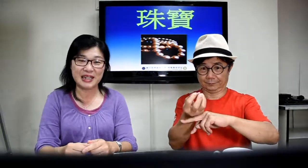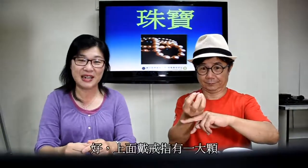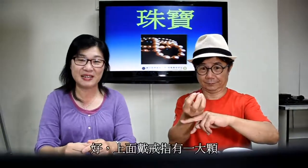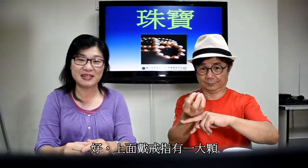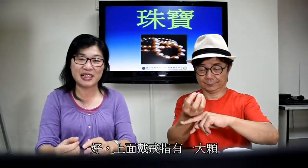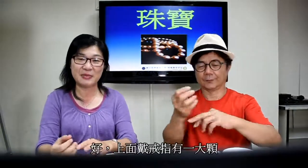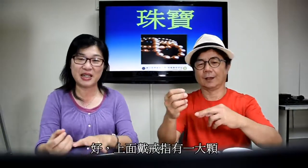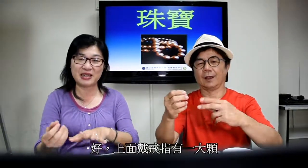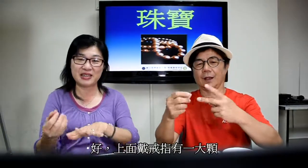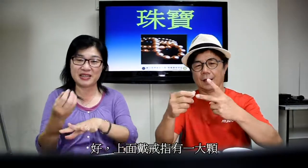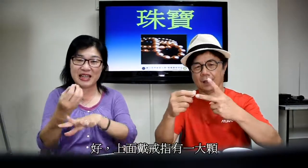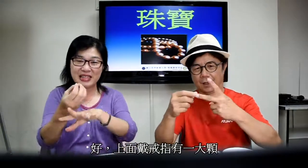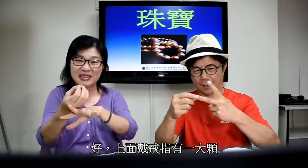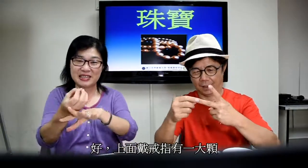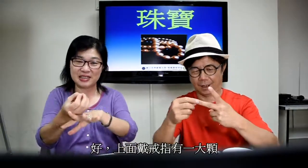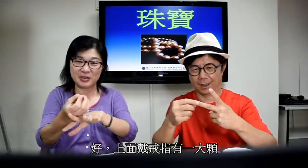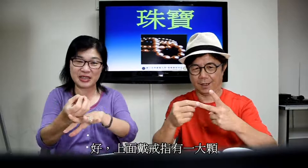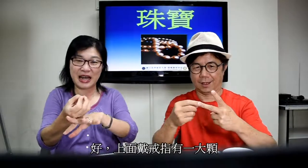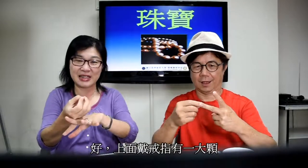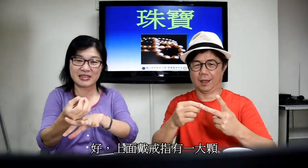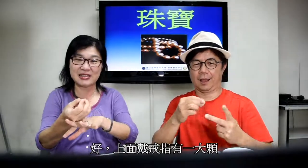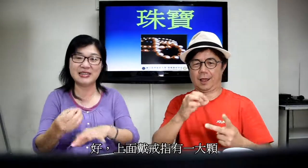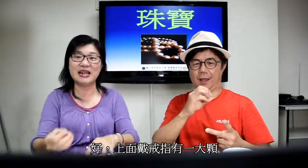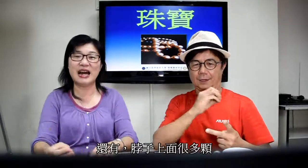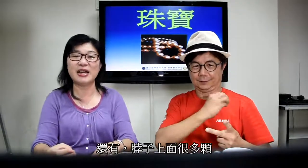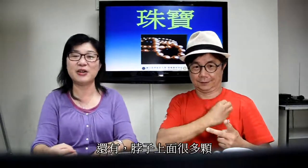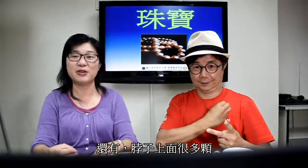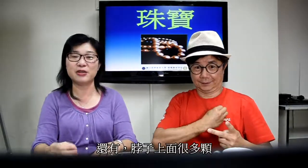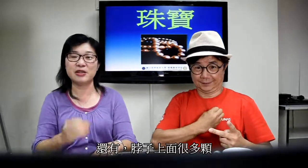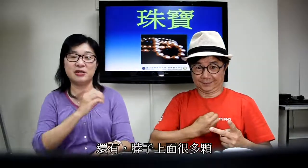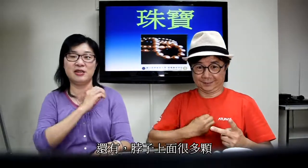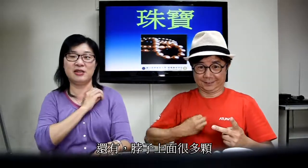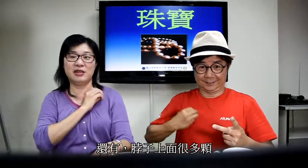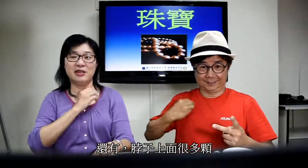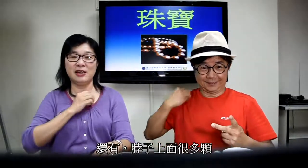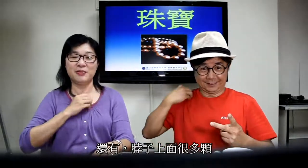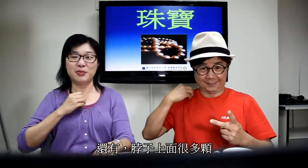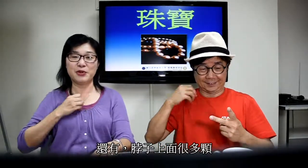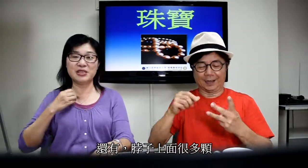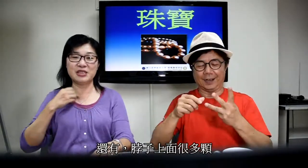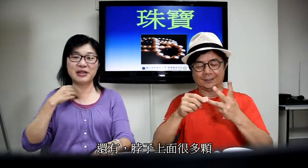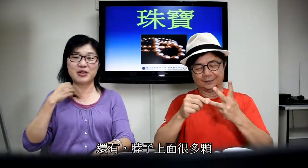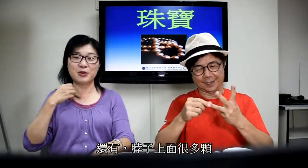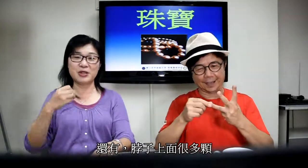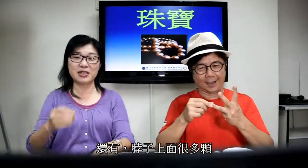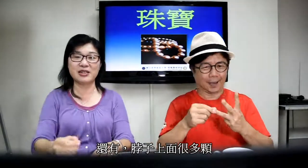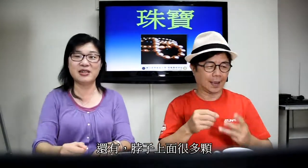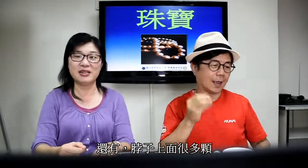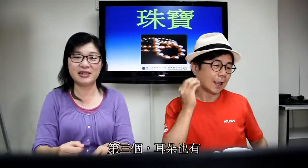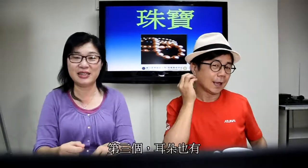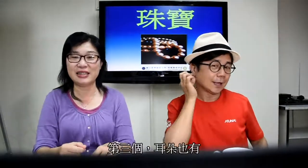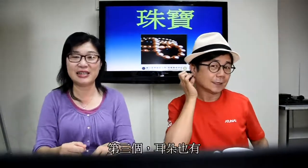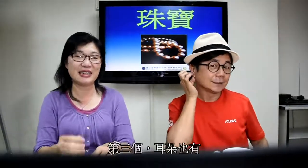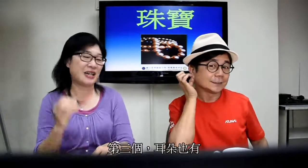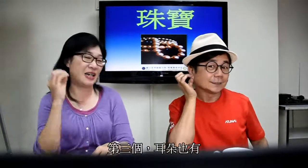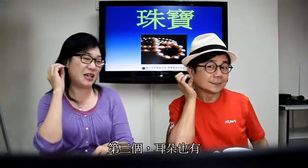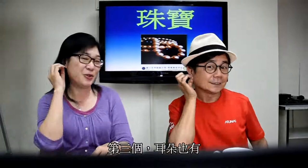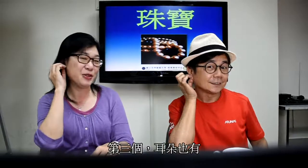好，上面戴戒指有一大颗，还有脖子这边很多颗。第三个耳朵也